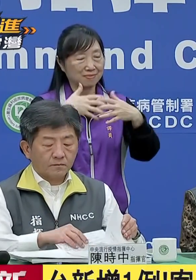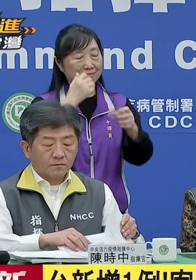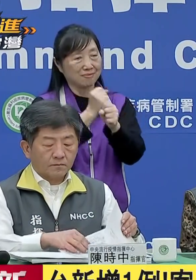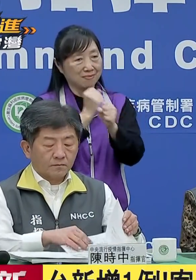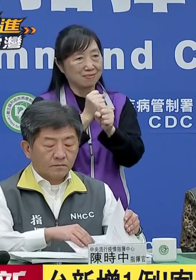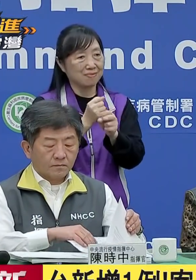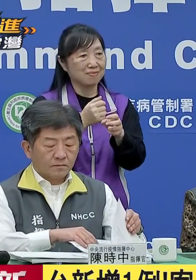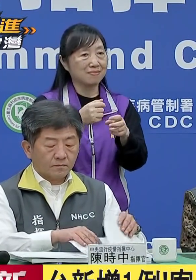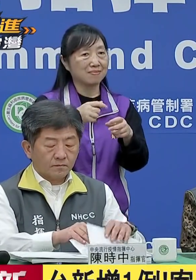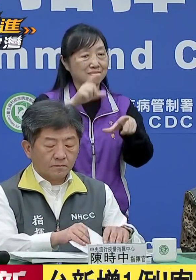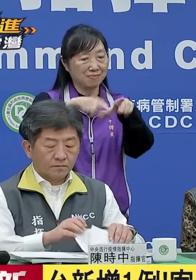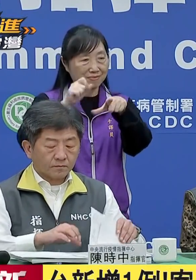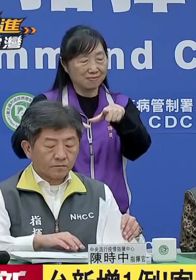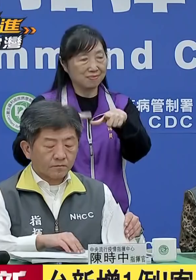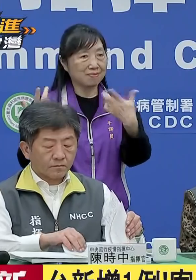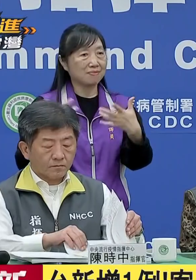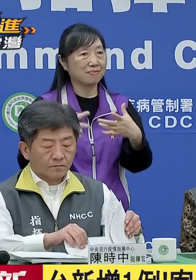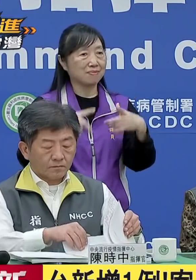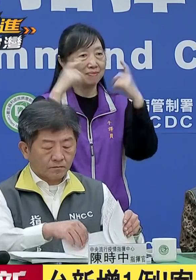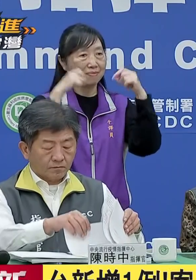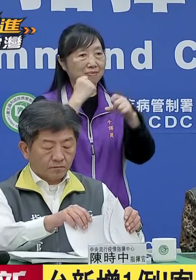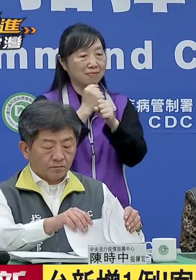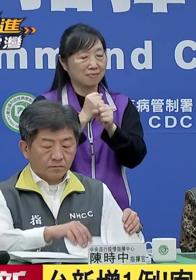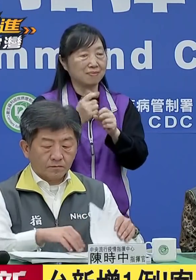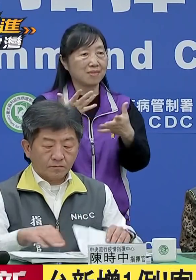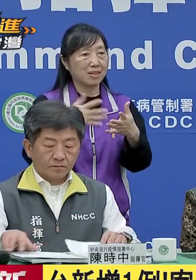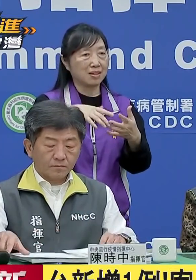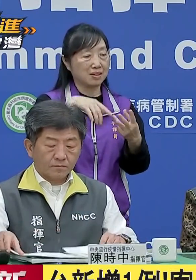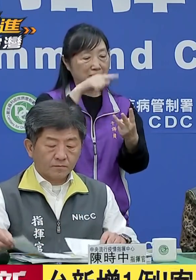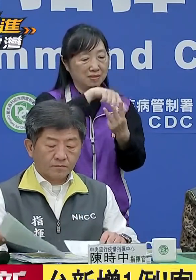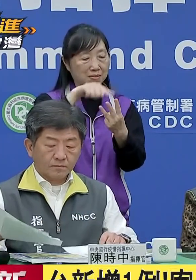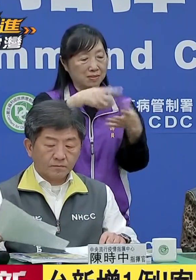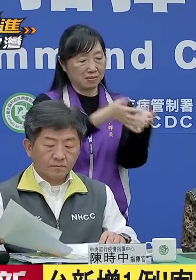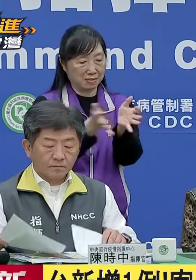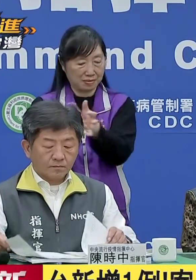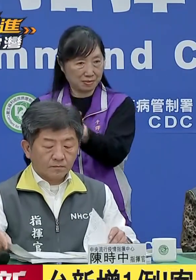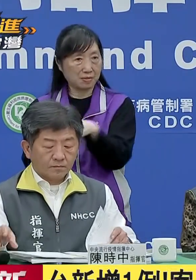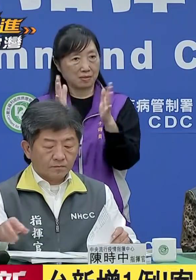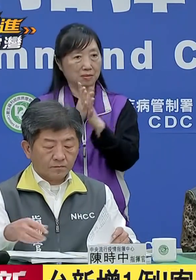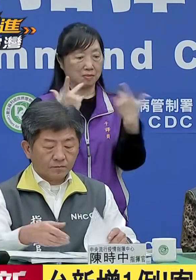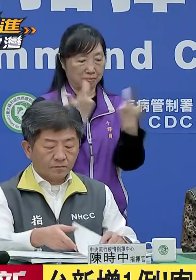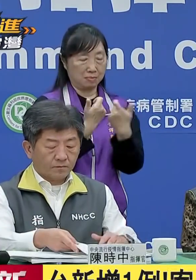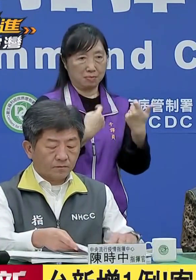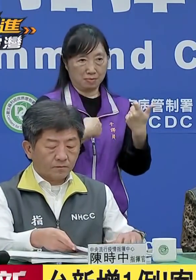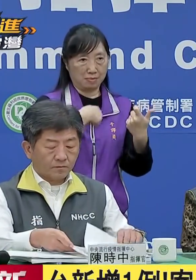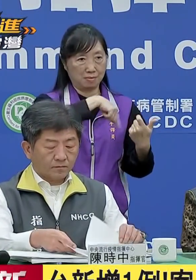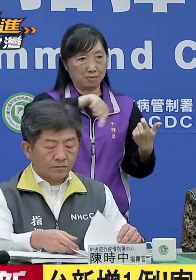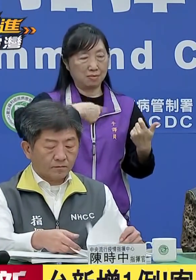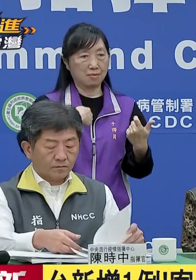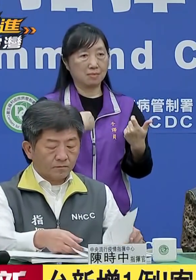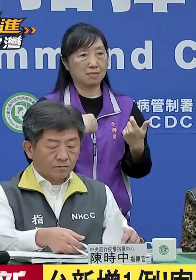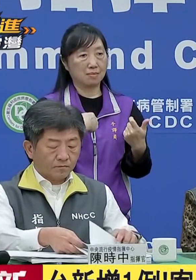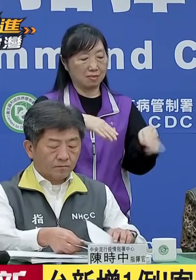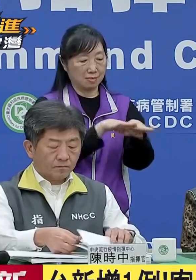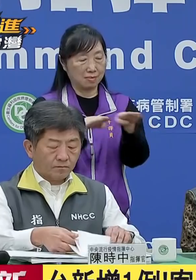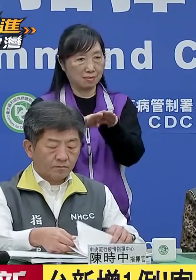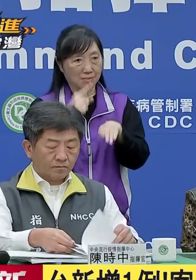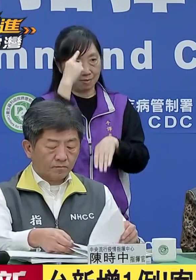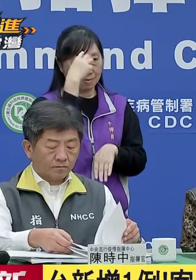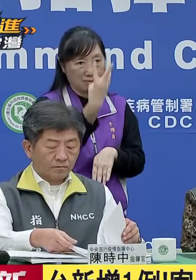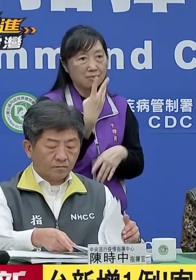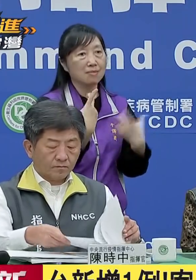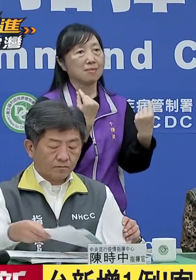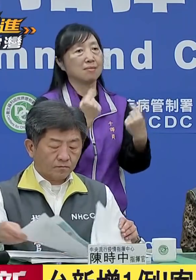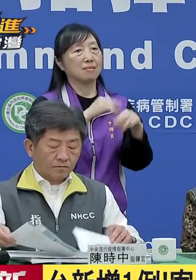们口罩制造商，三个部分都非常配合哦。我们在假日3天呢，仍然